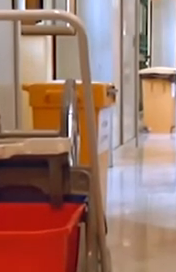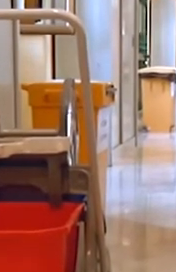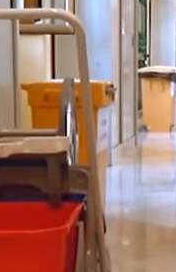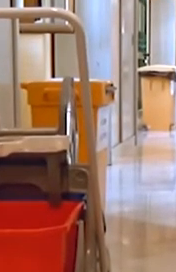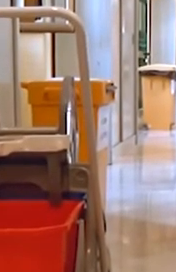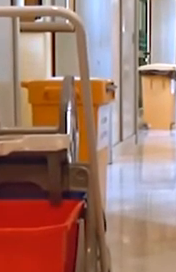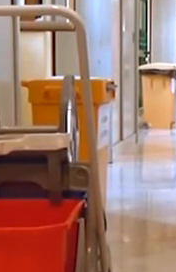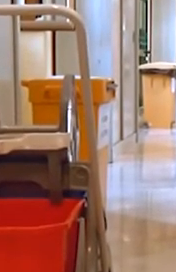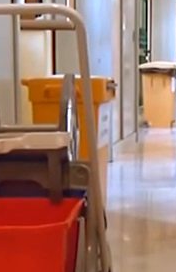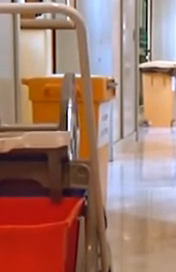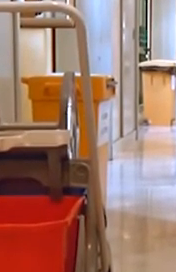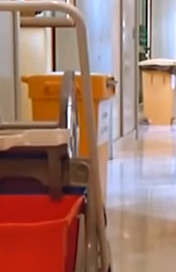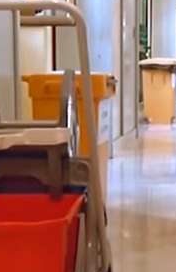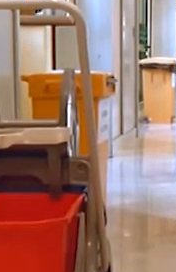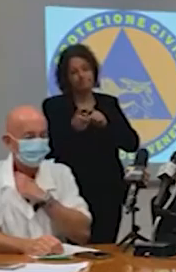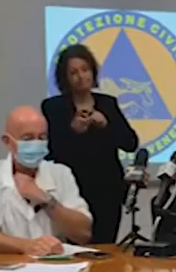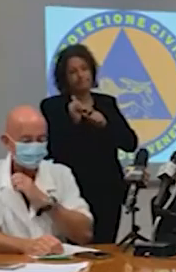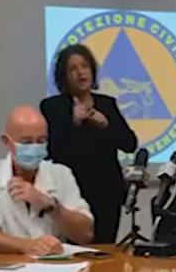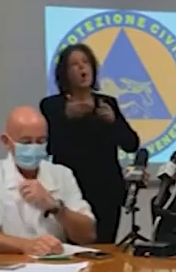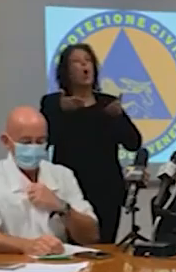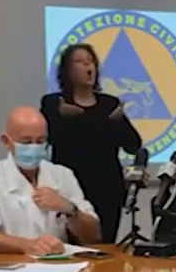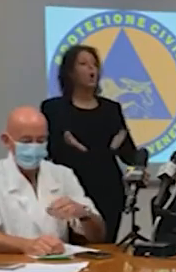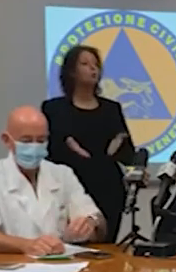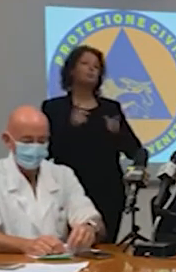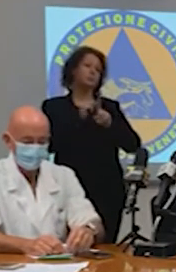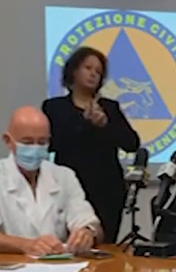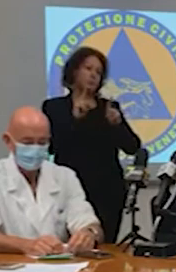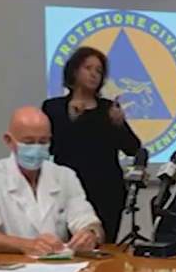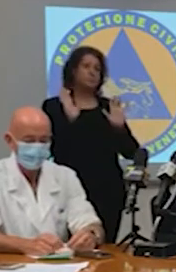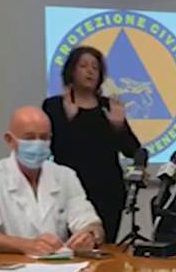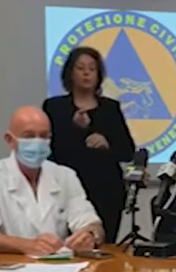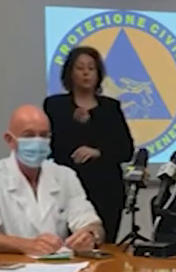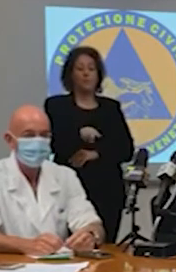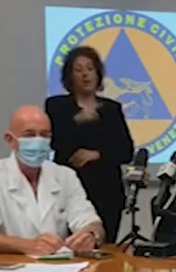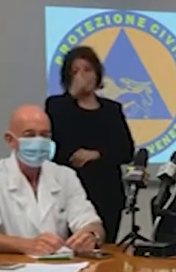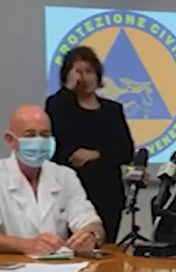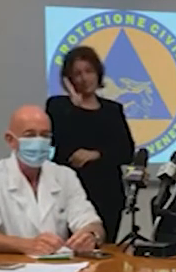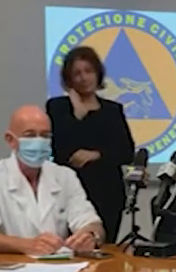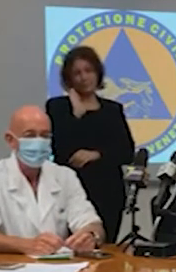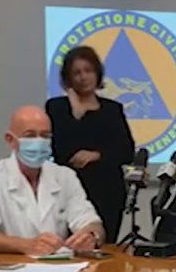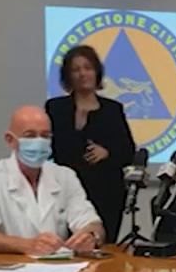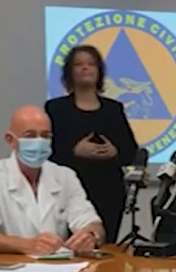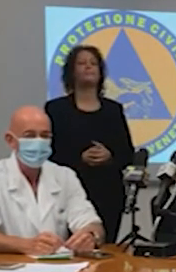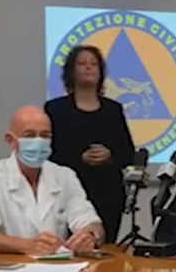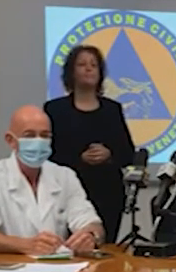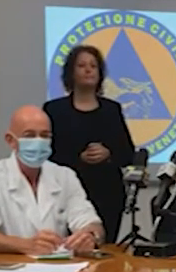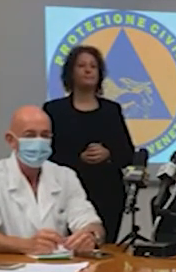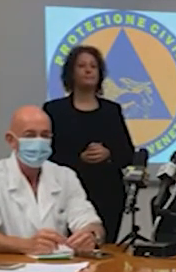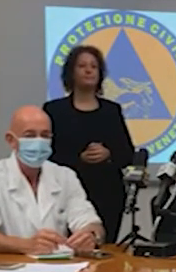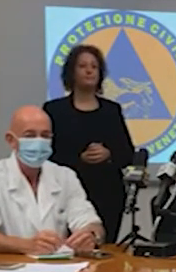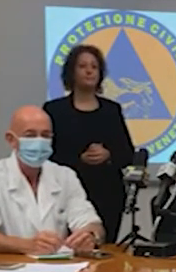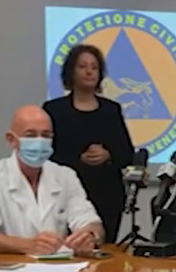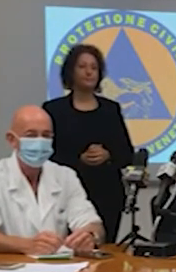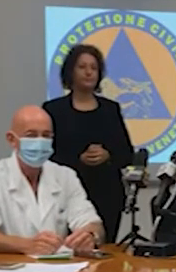di screening intramenia in caso di necessità due dunque le principali novità introdotte dall'ordinanza i tempi